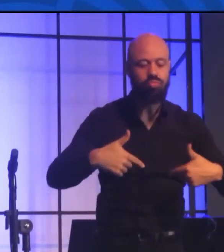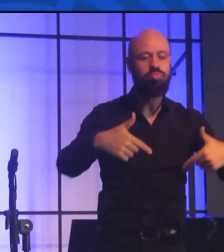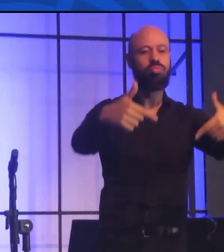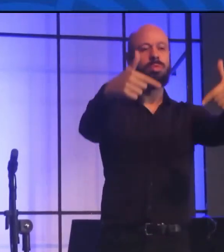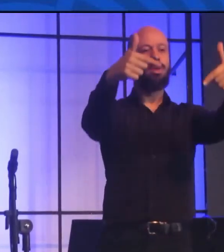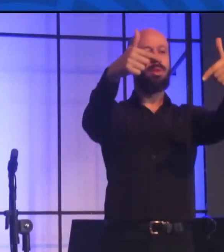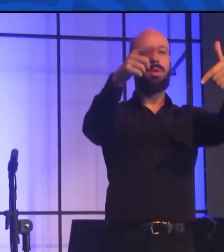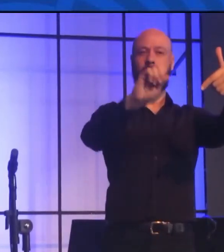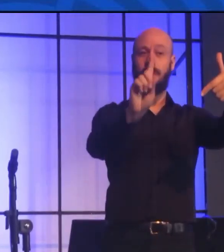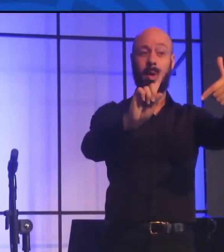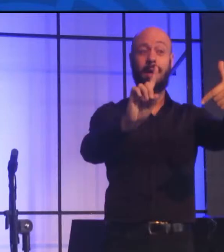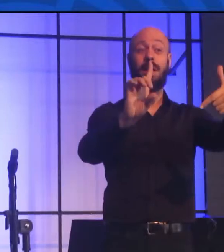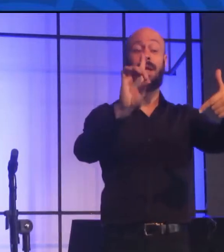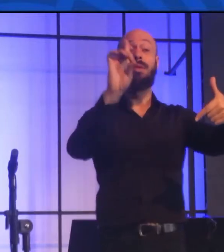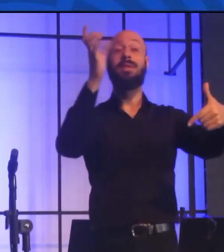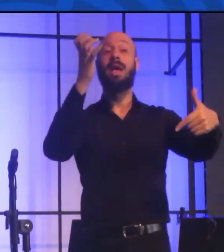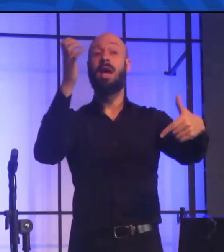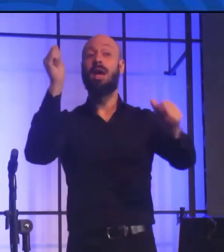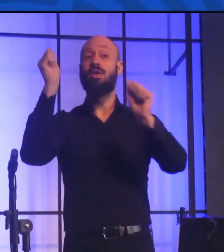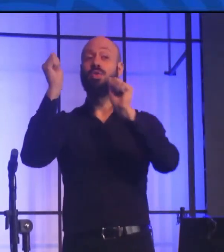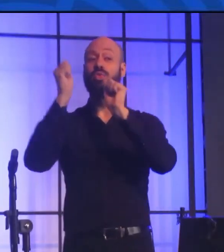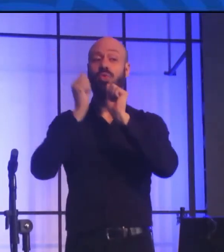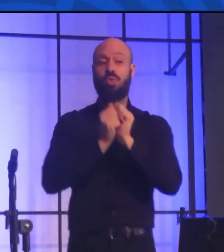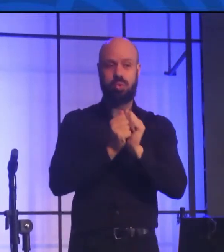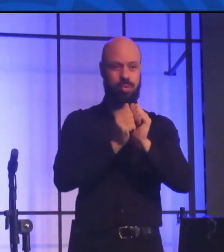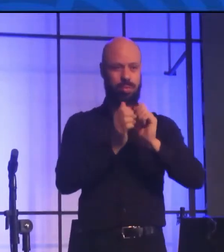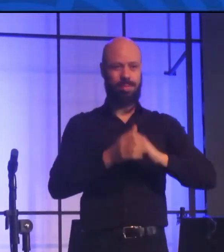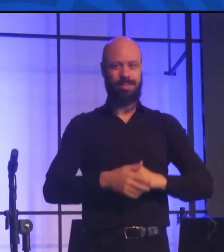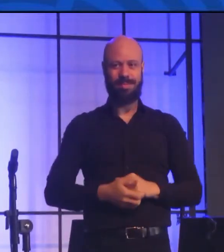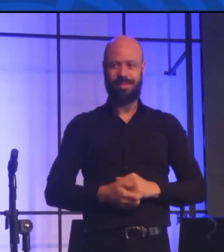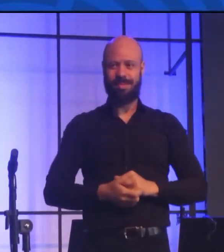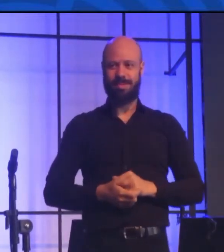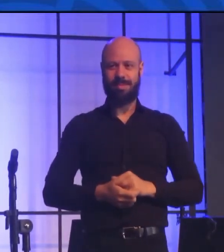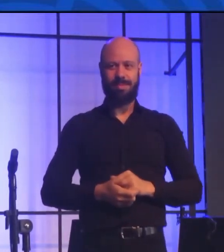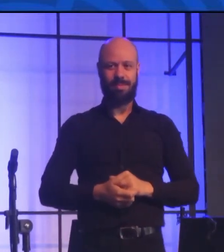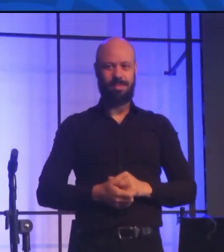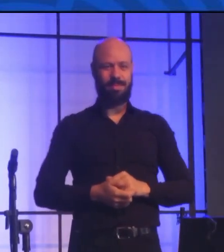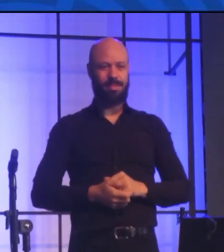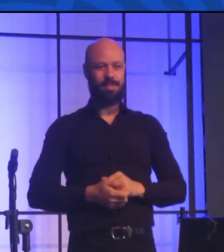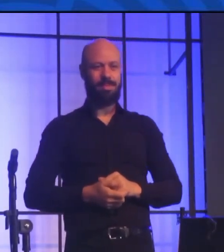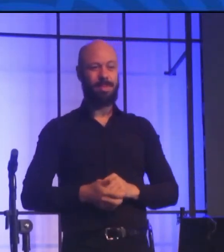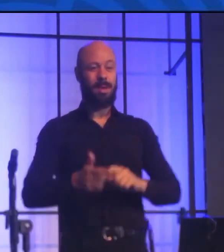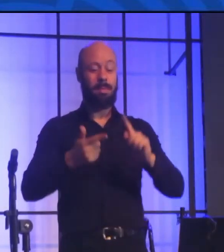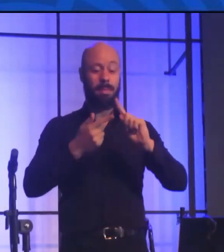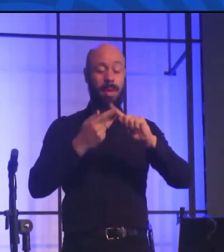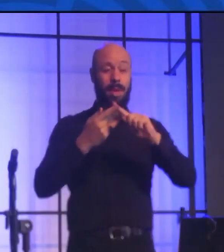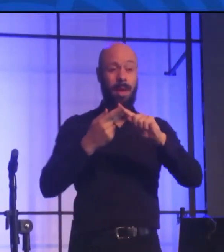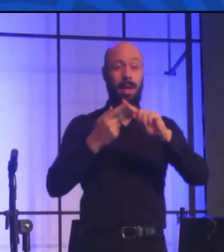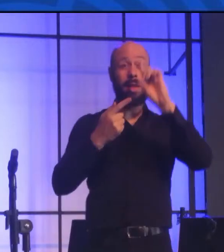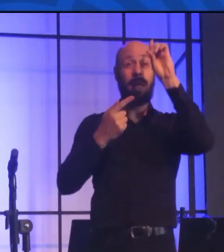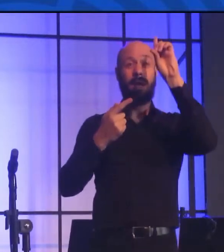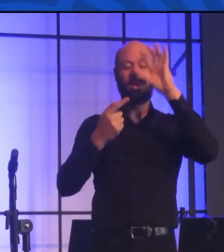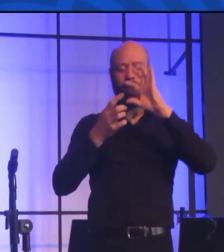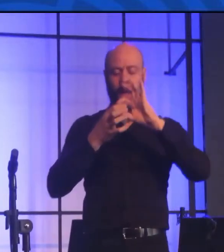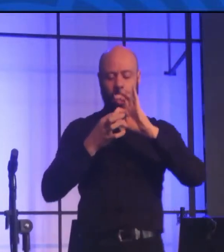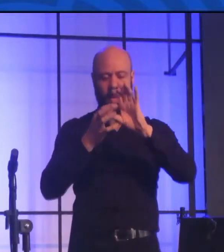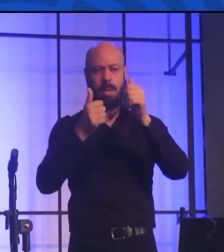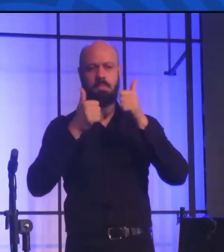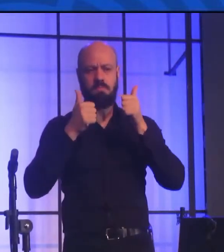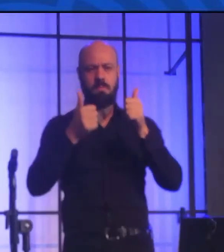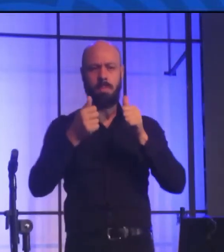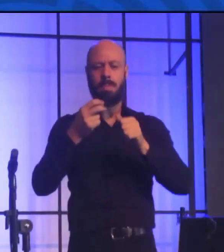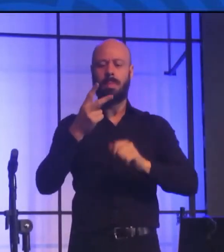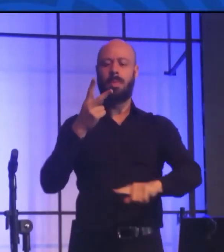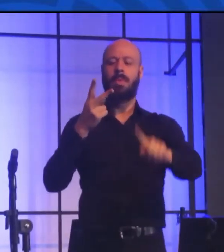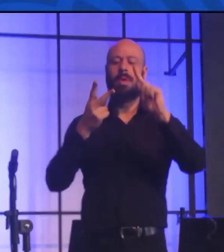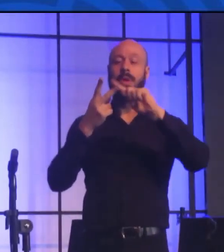vida apenas quando as coisas vão bem. Deus não quer estar na sua vida apenas quando você está construindo, quando você está fazendo